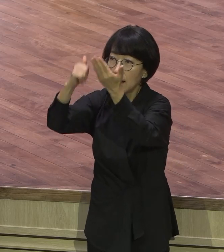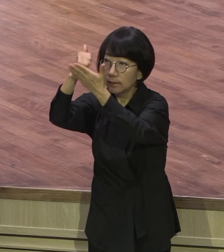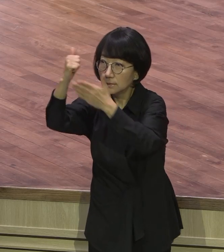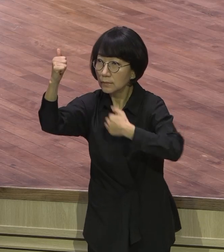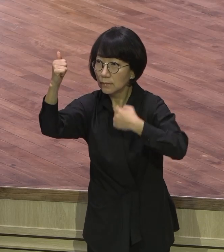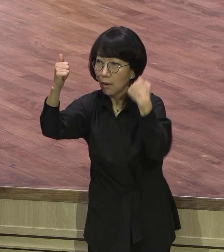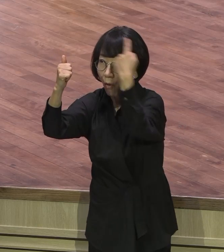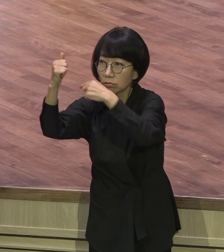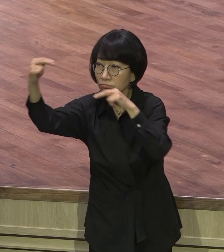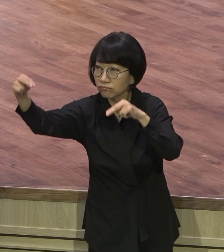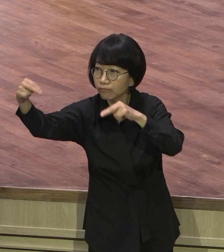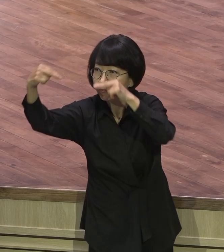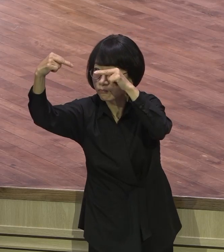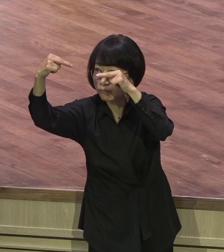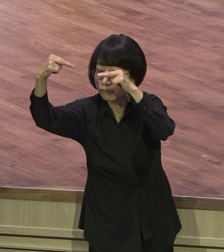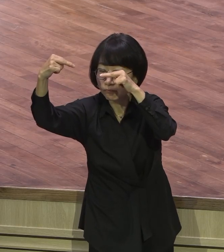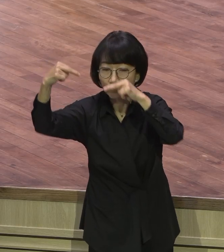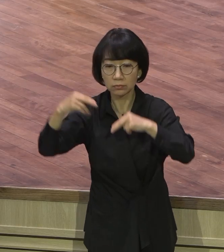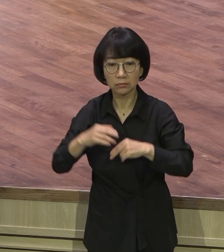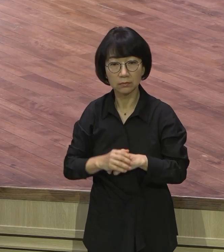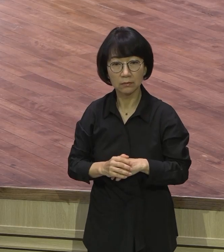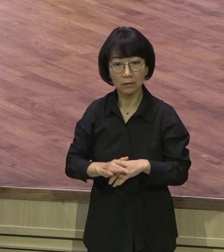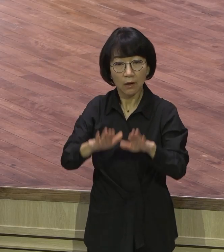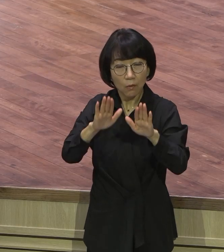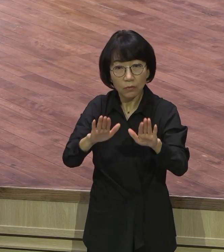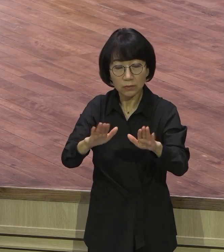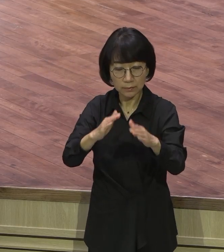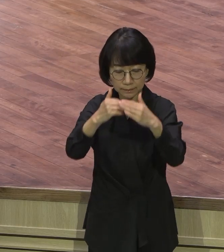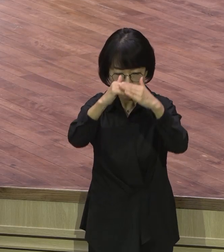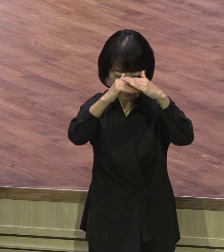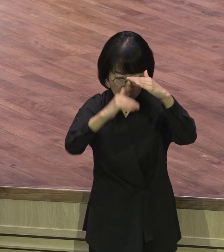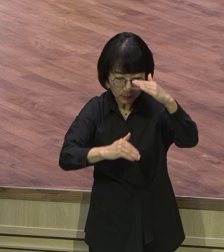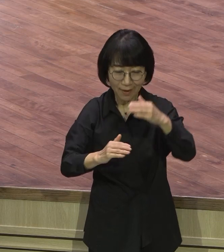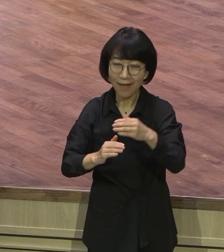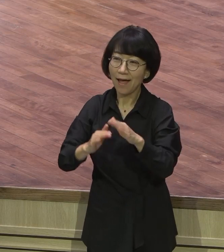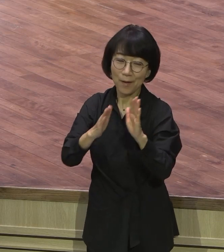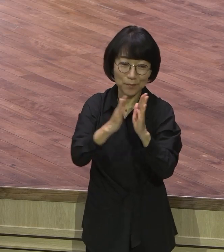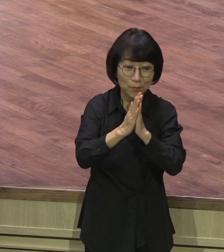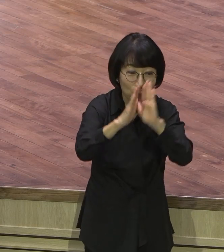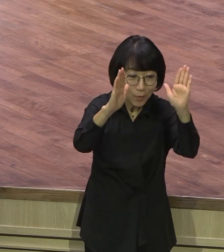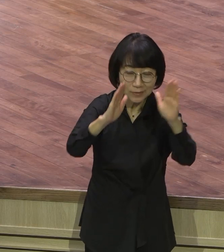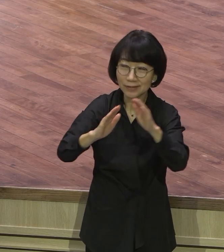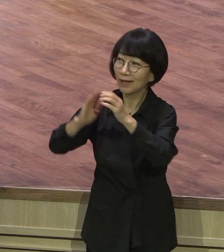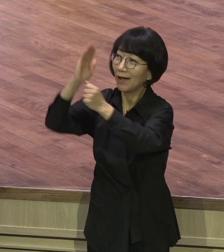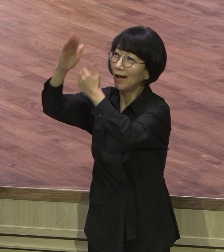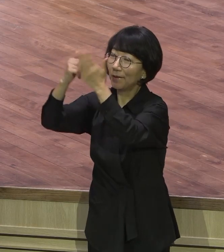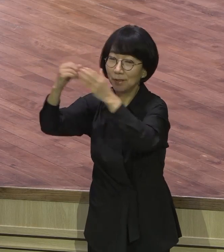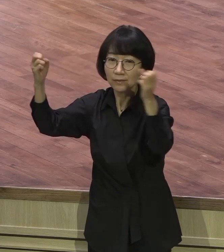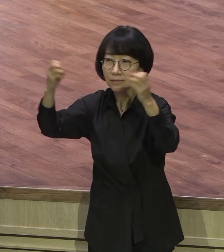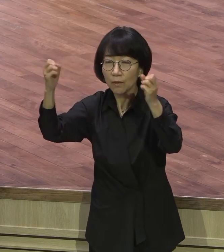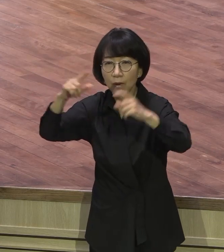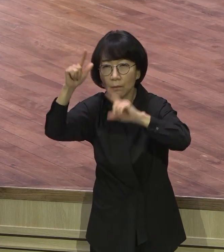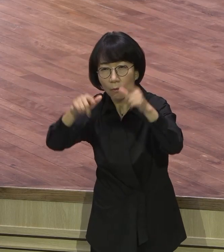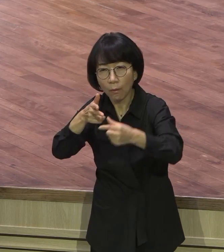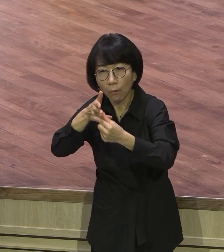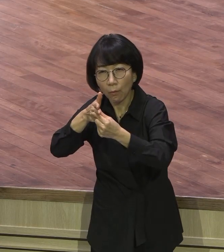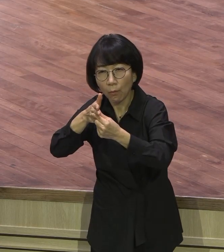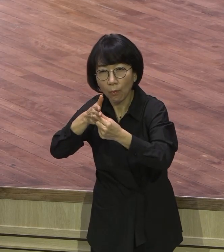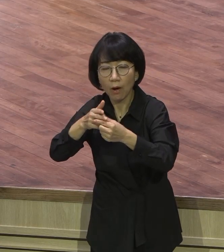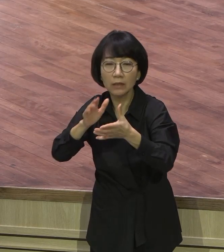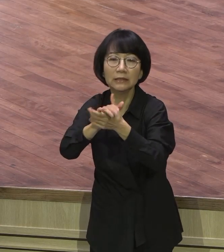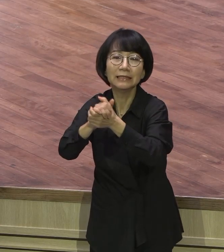모세가. 본문에서 모세가 하나님과 친구처럼 대화하는 그러한 소통의